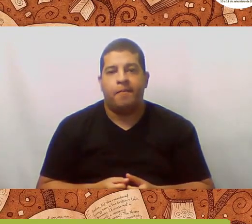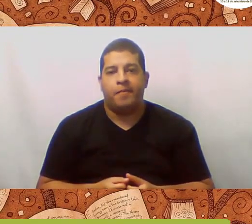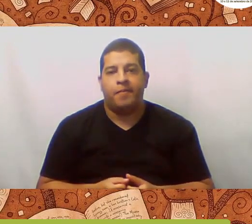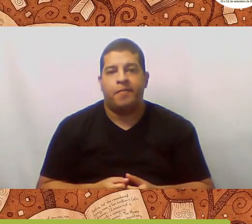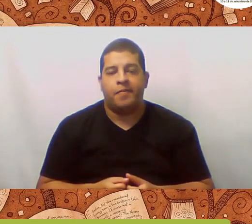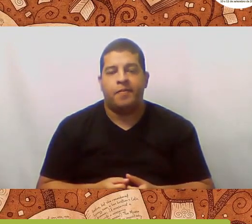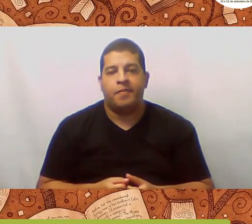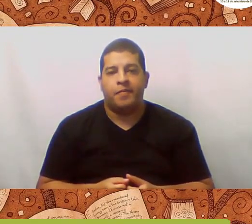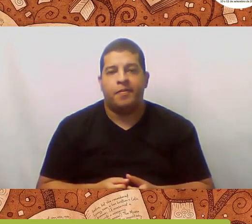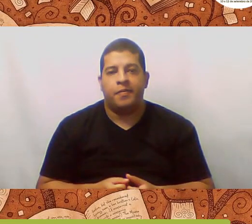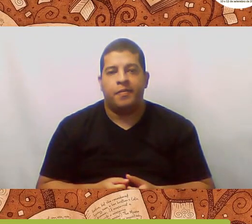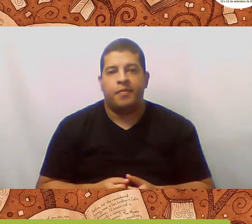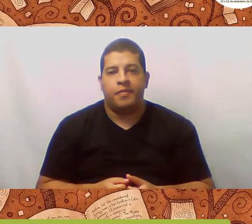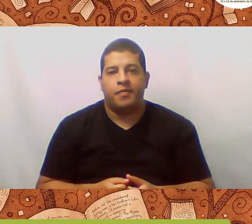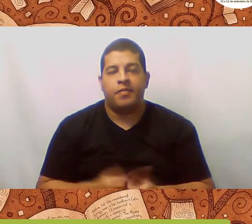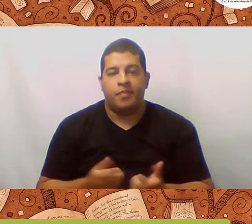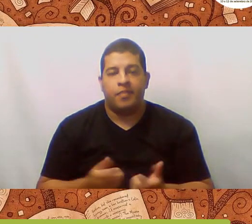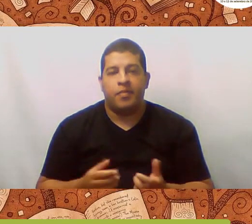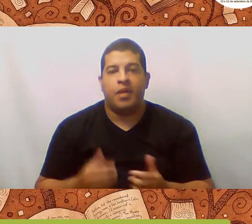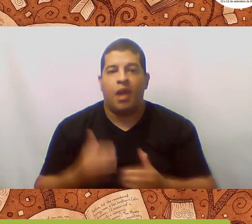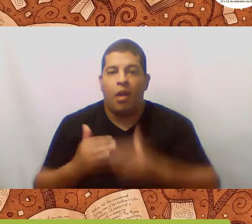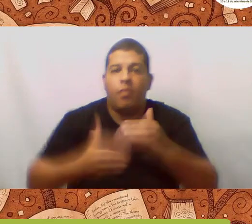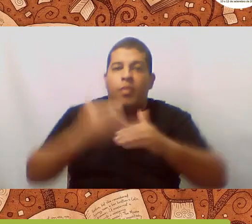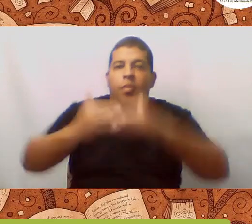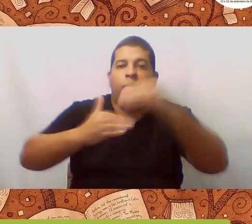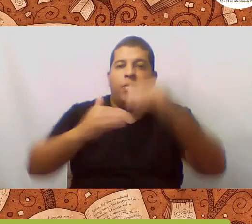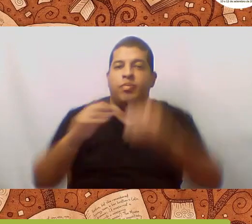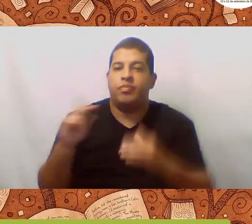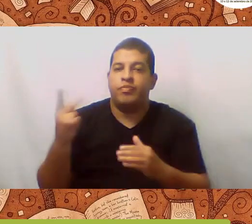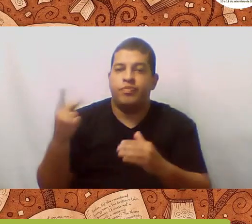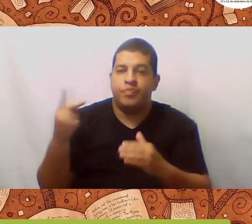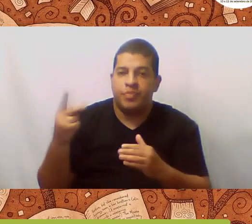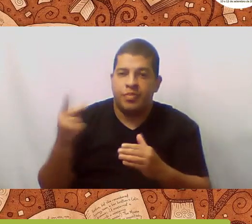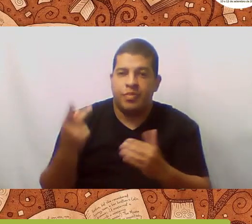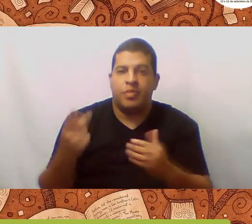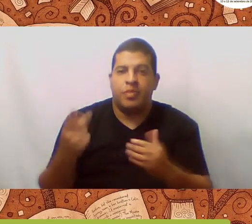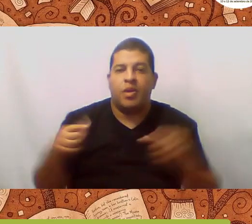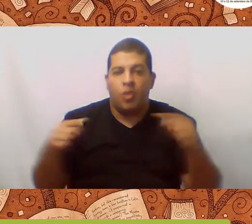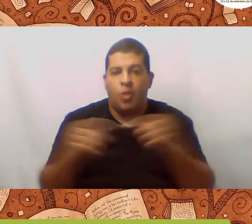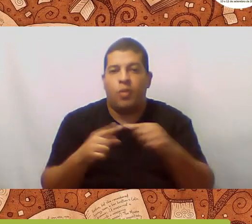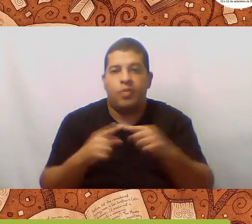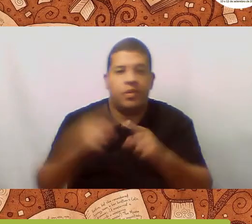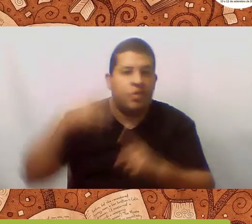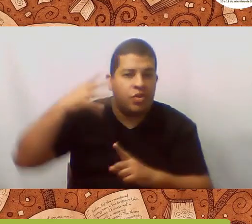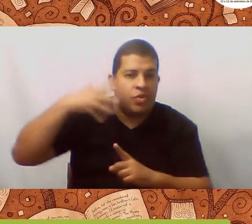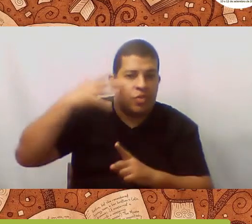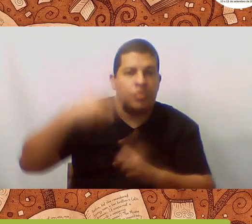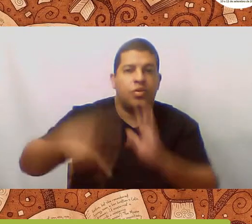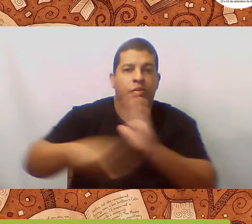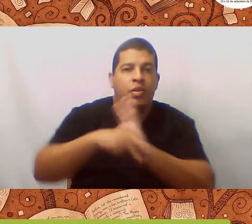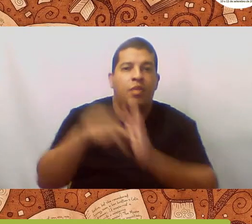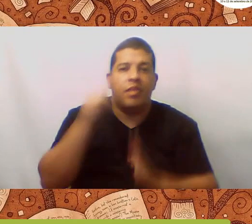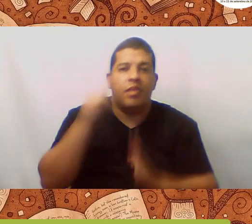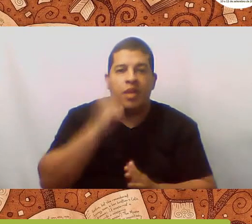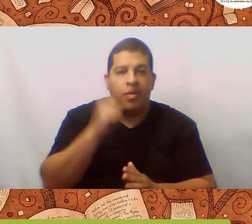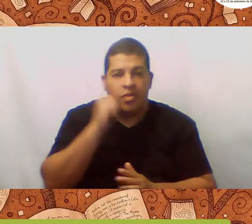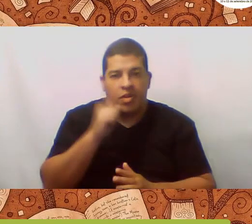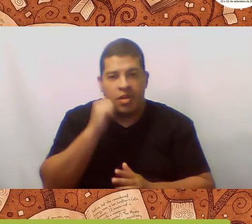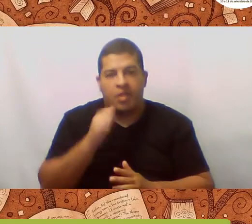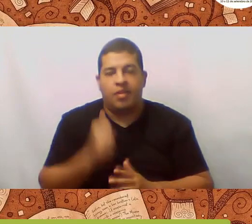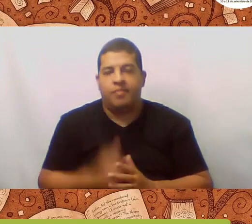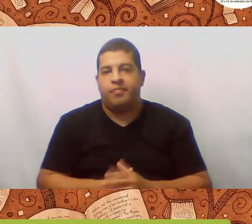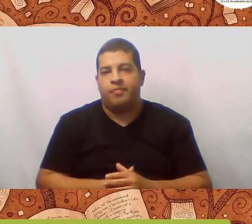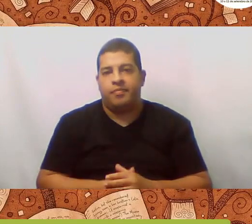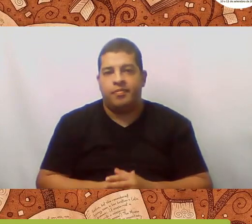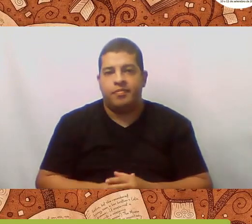emancipação homossexual. Exatamente porque o discurso feminista, né, ele começou a desconstruir a